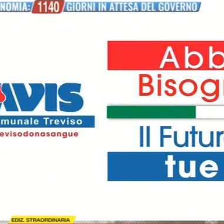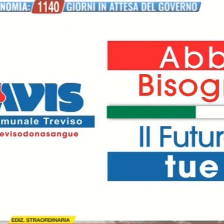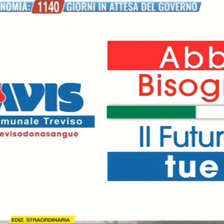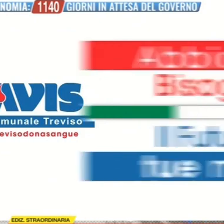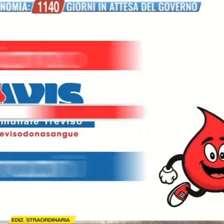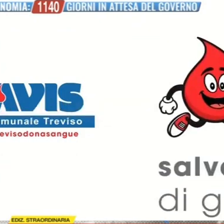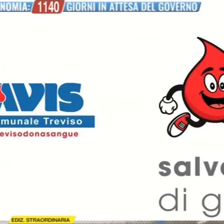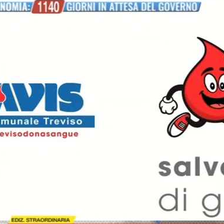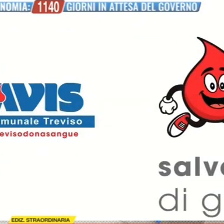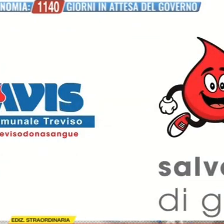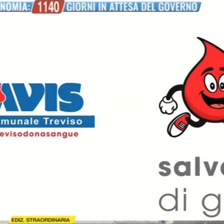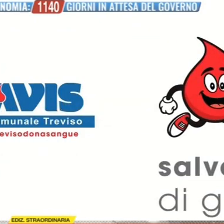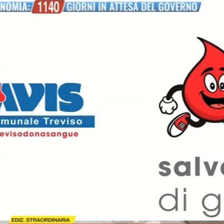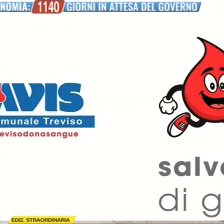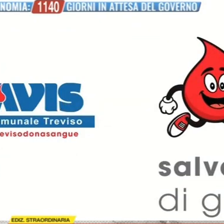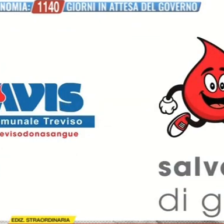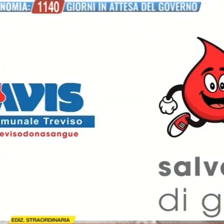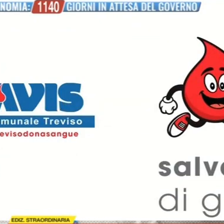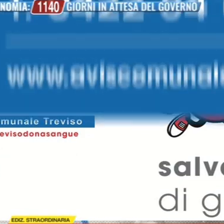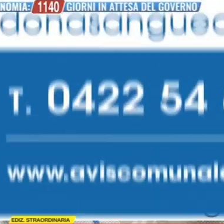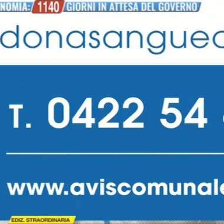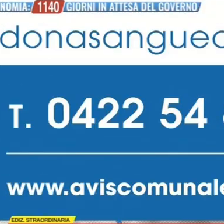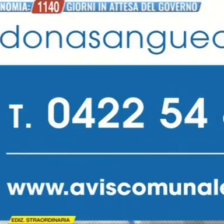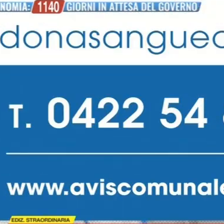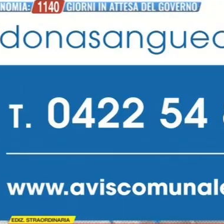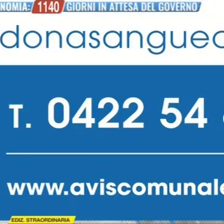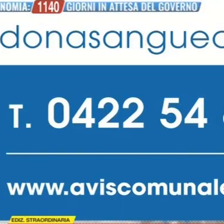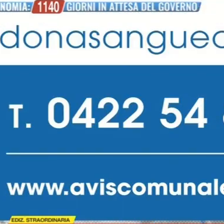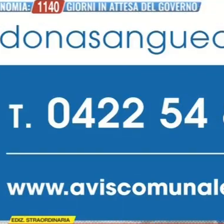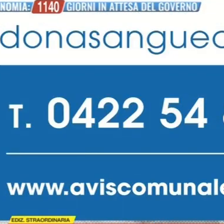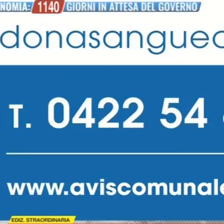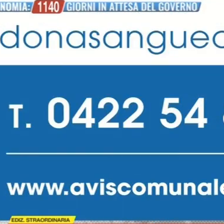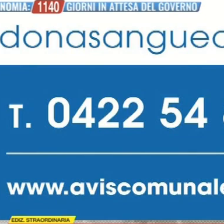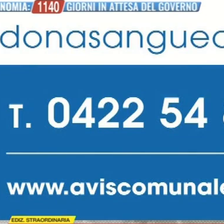Quando vai a donare, porta un amico. Più siamo, più bene facciamo.